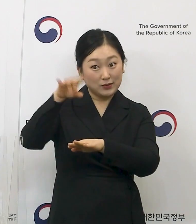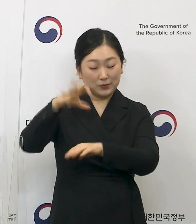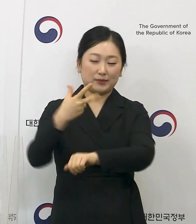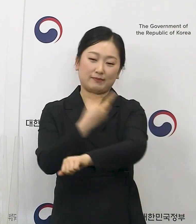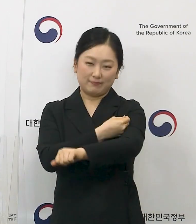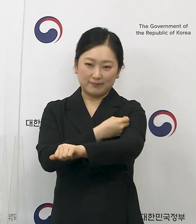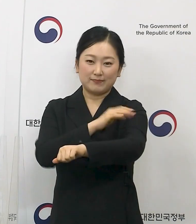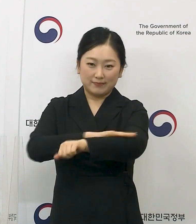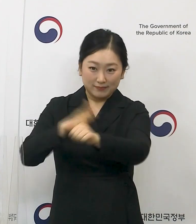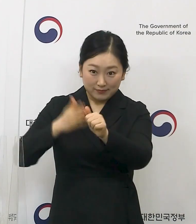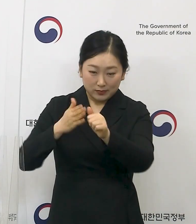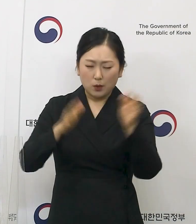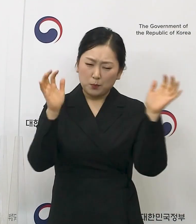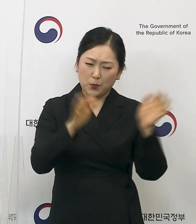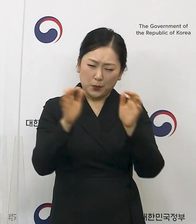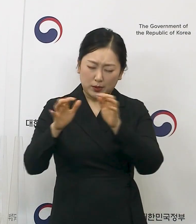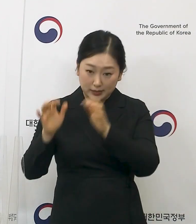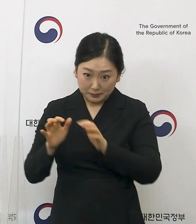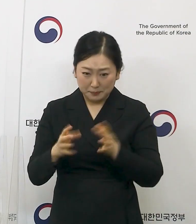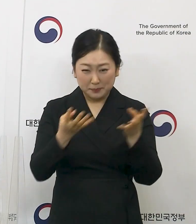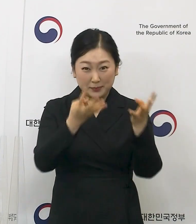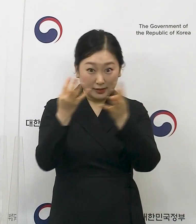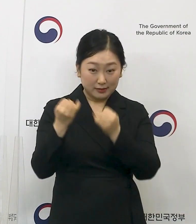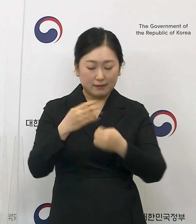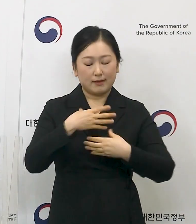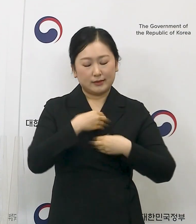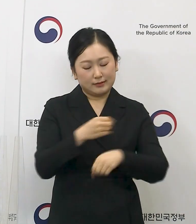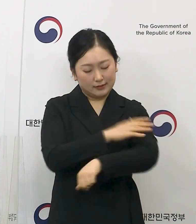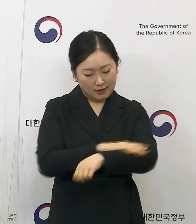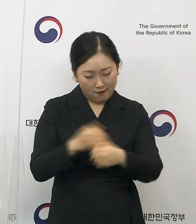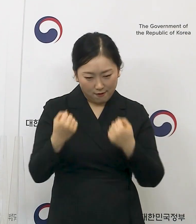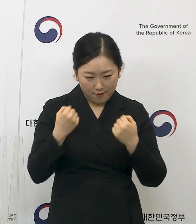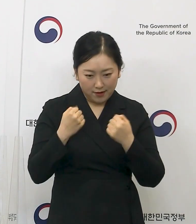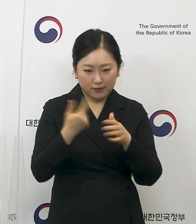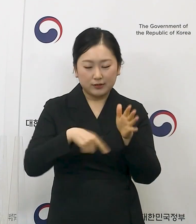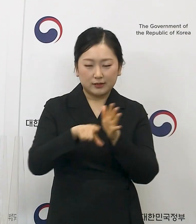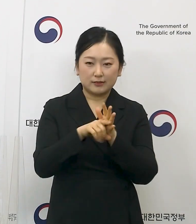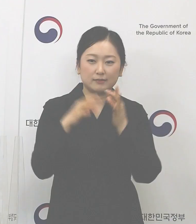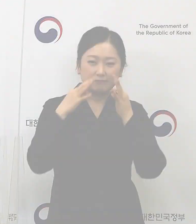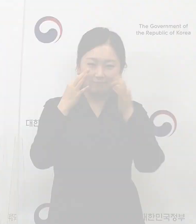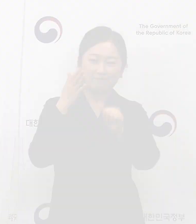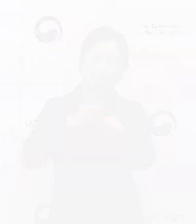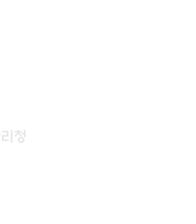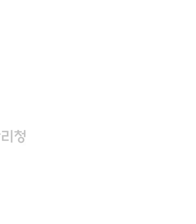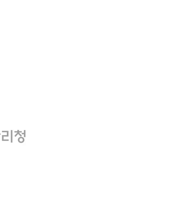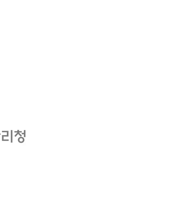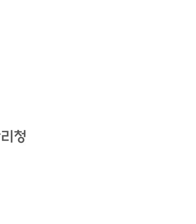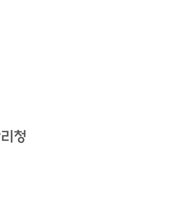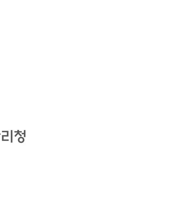많은 연말 연시를 안전하고 건강하게 보내시기 바랍니다. 감사합니다.